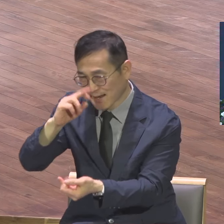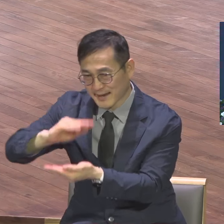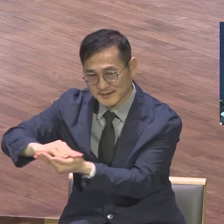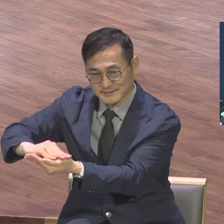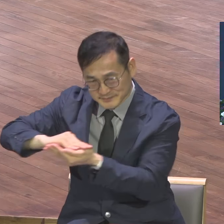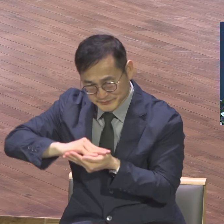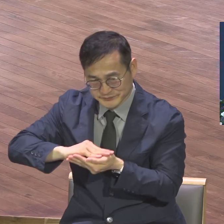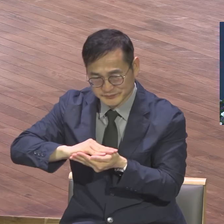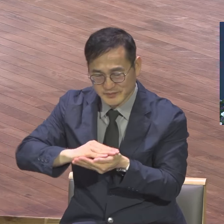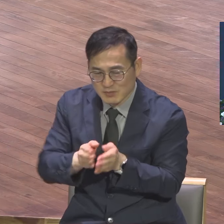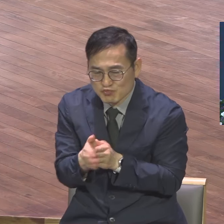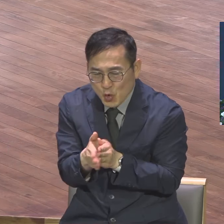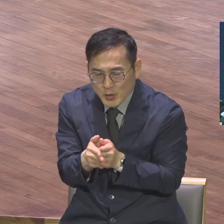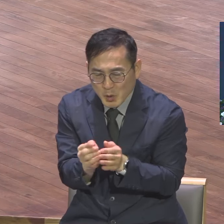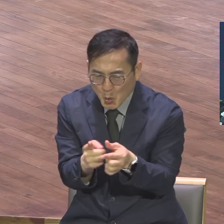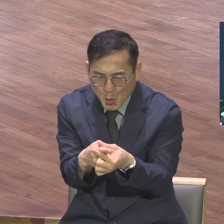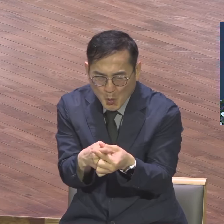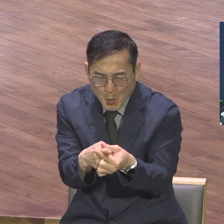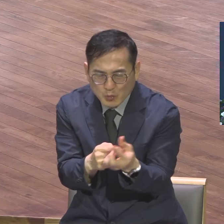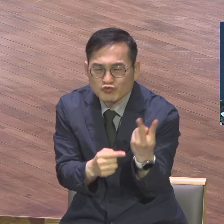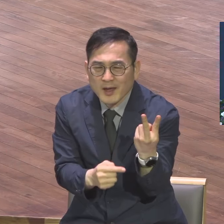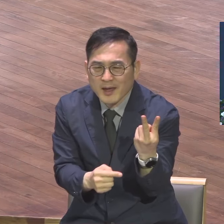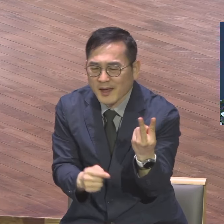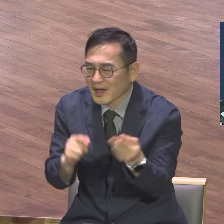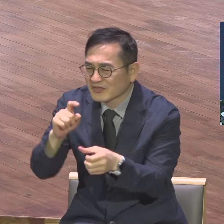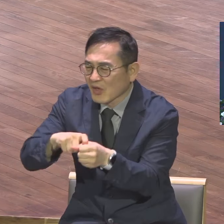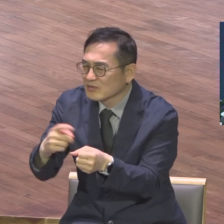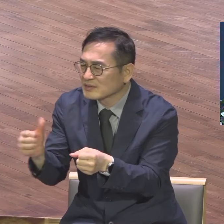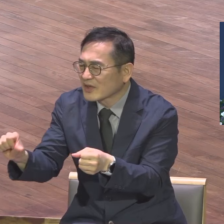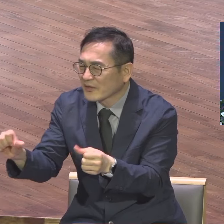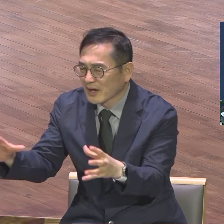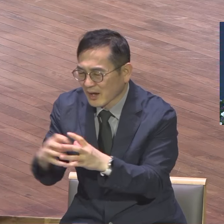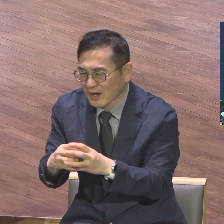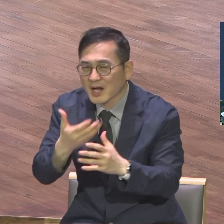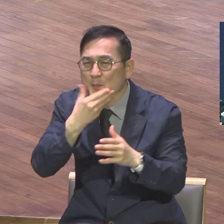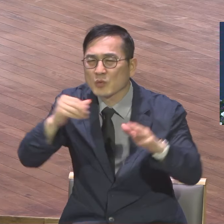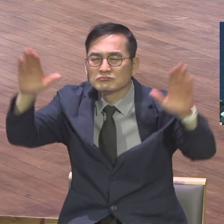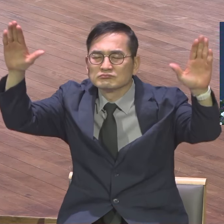그 도시락 하나 가지고 예수님 막 축사하시고